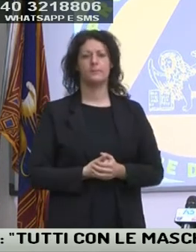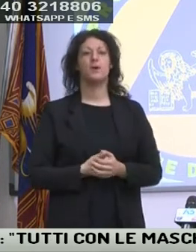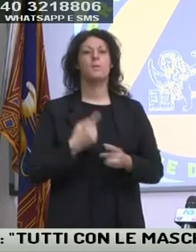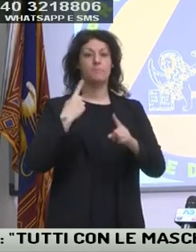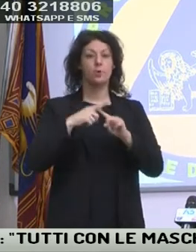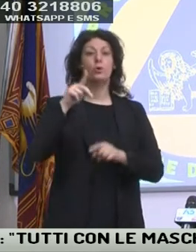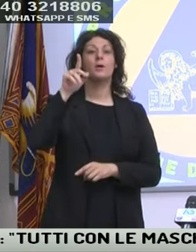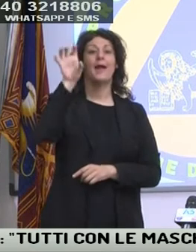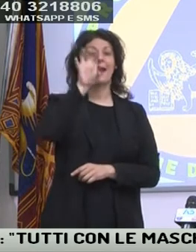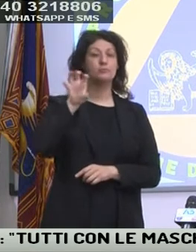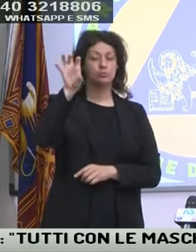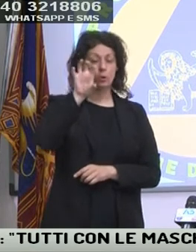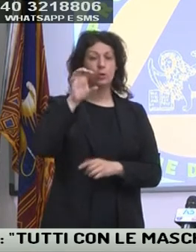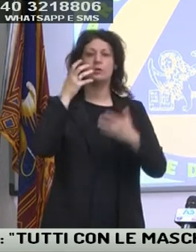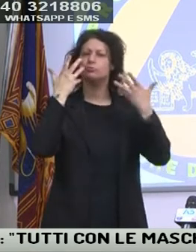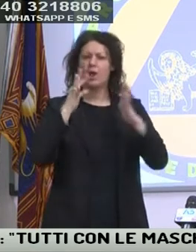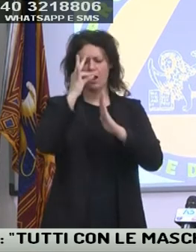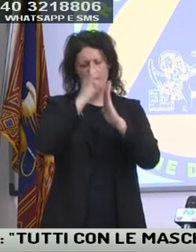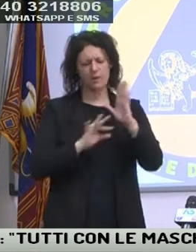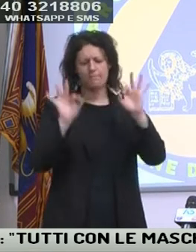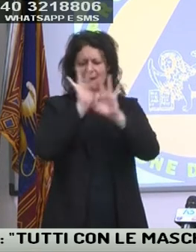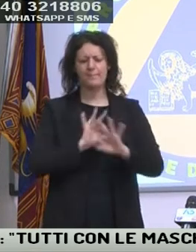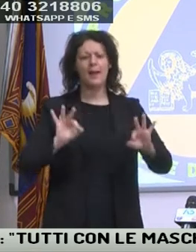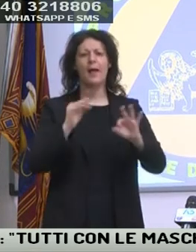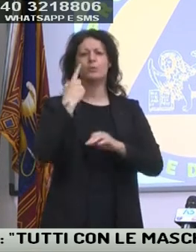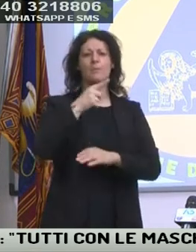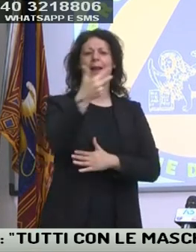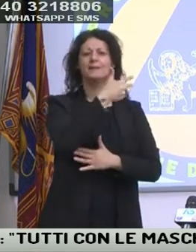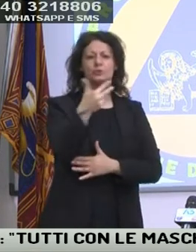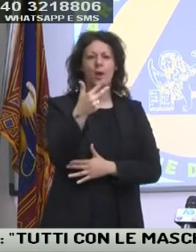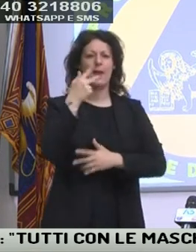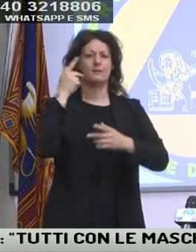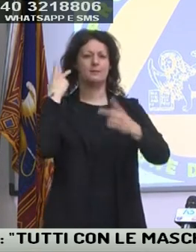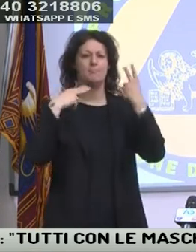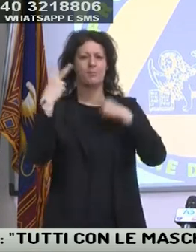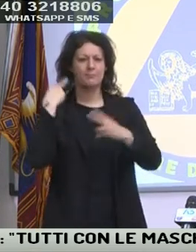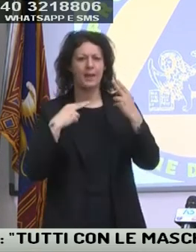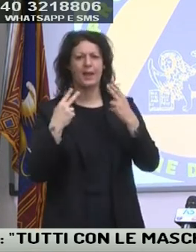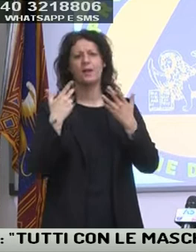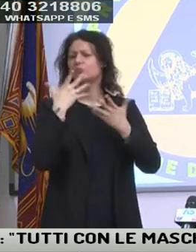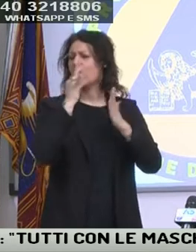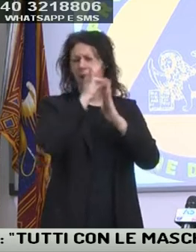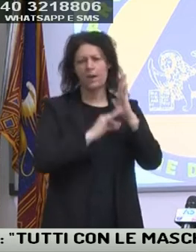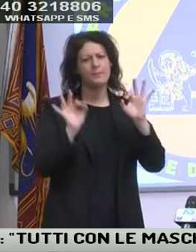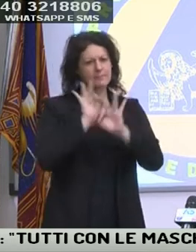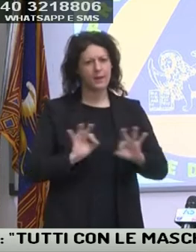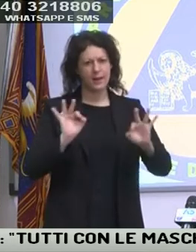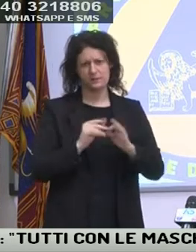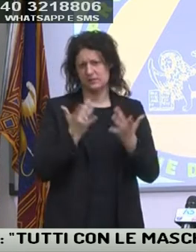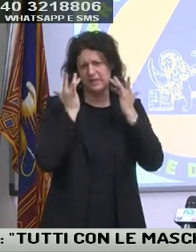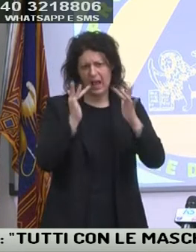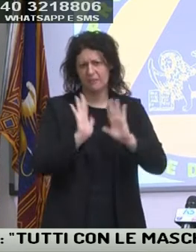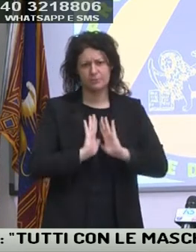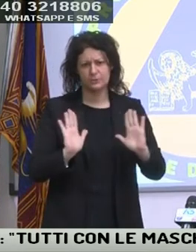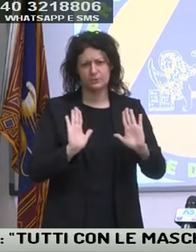regione ha già stilato per ristoranti, per barbieri, parrucchieri o quant'altro, che sono molto semplici, scritte